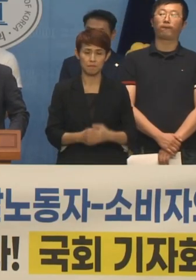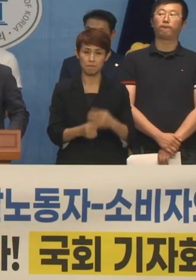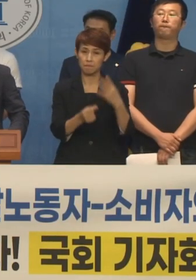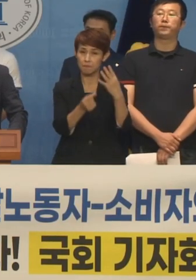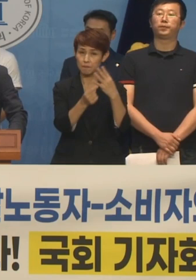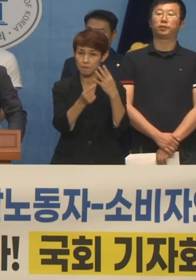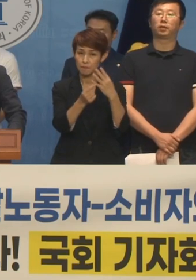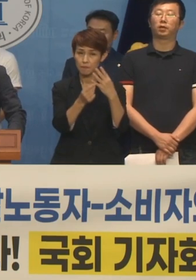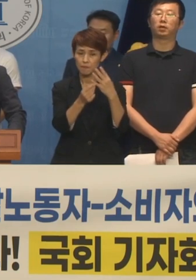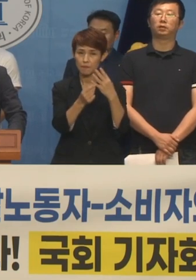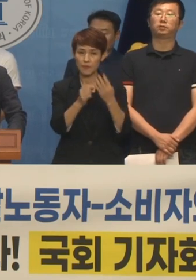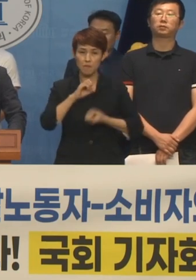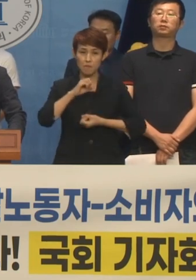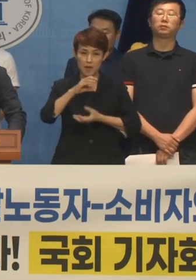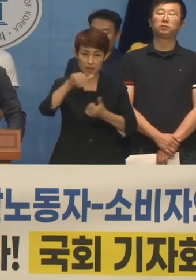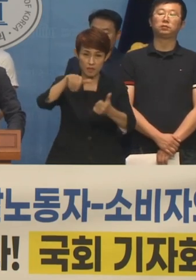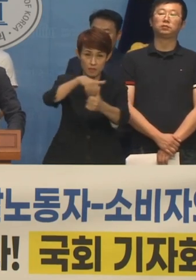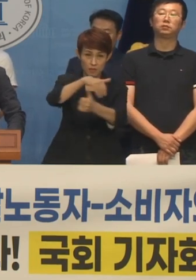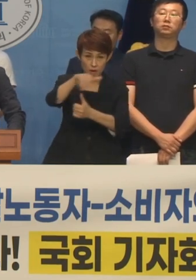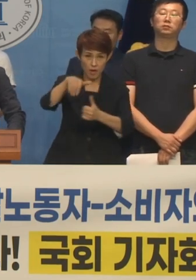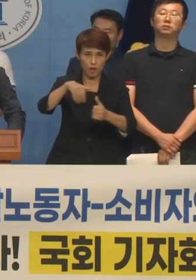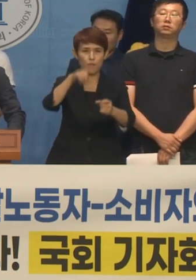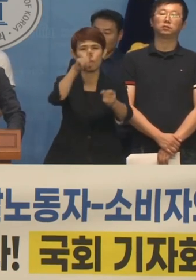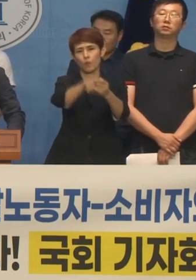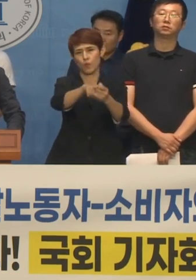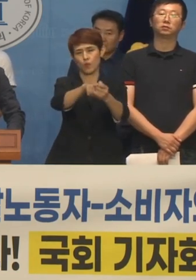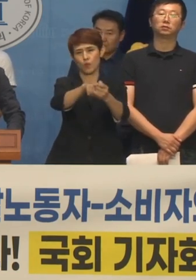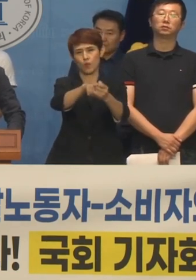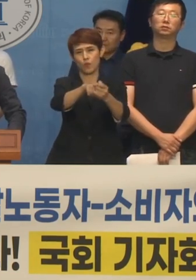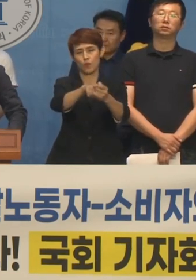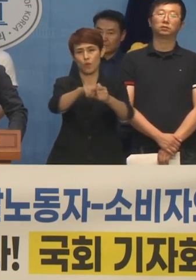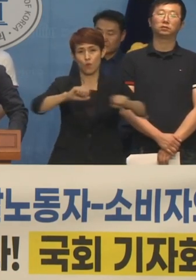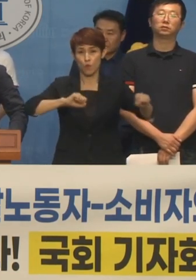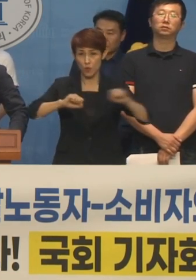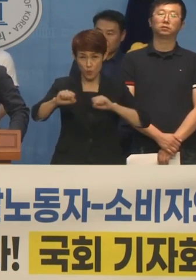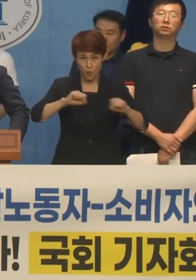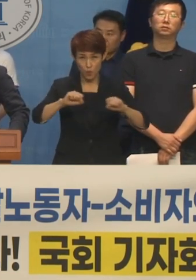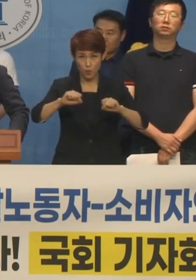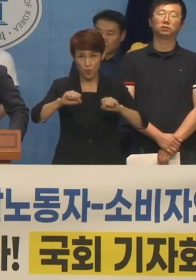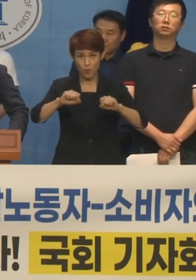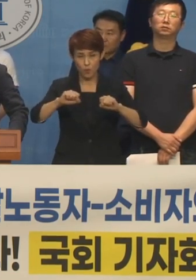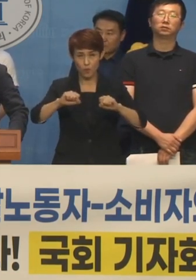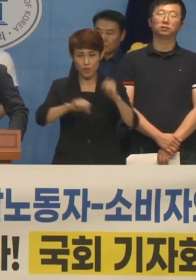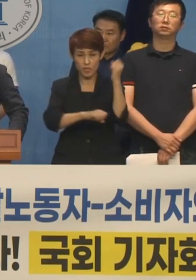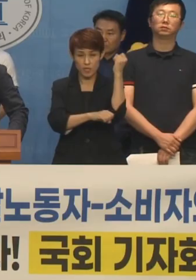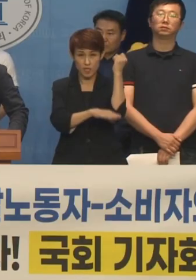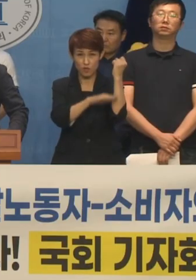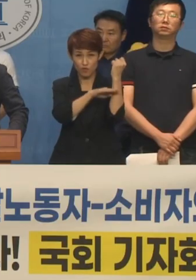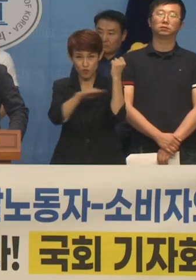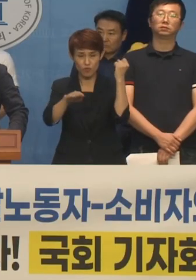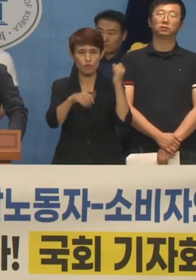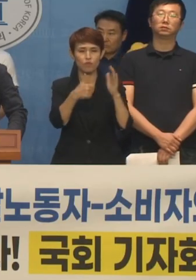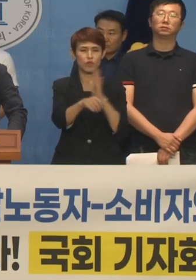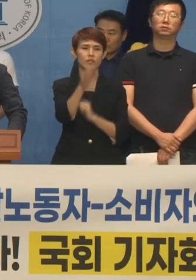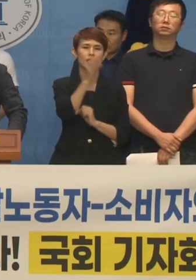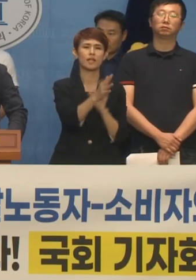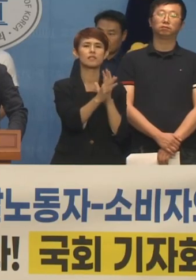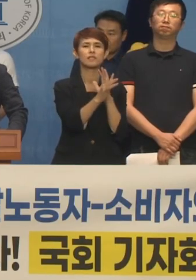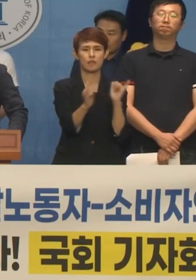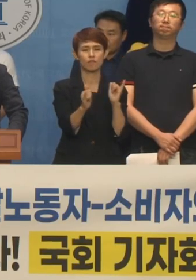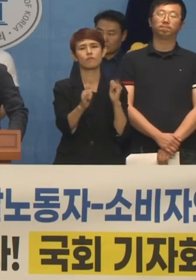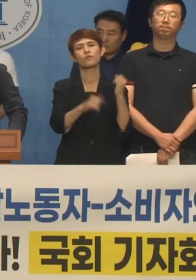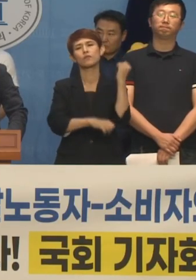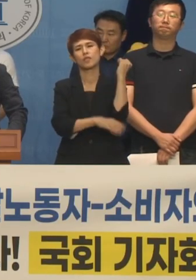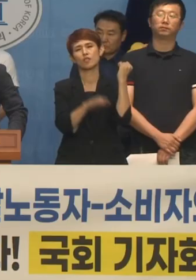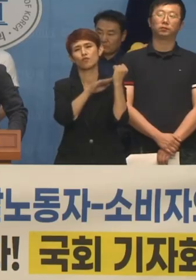마지막으로 배달 생태계 목표, 재활동의 절대적 기준은 첫째도 소비자, 둘째도